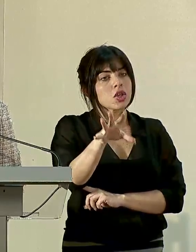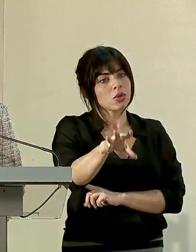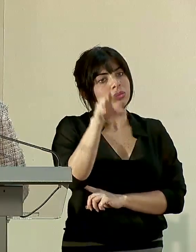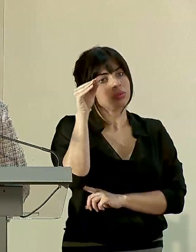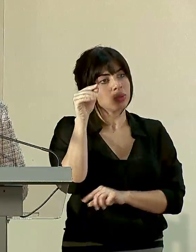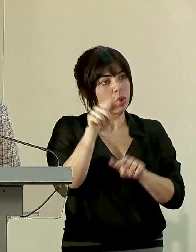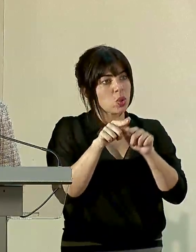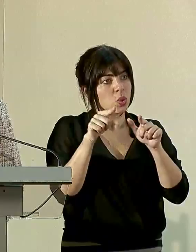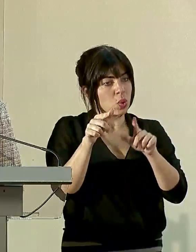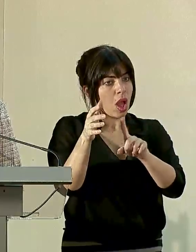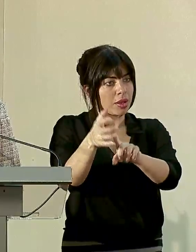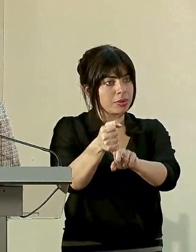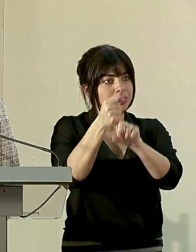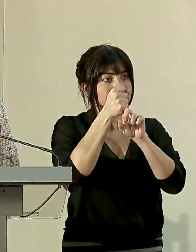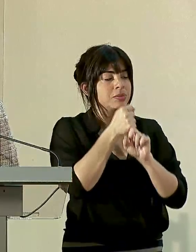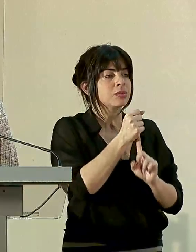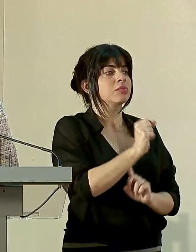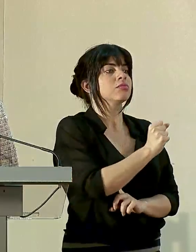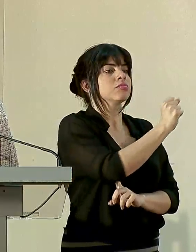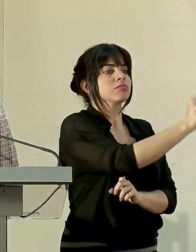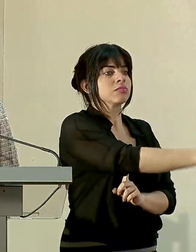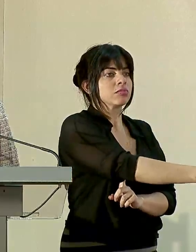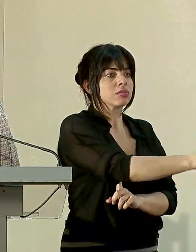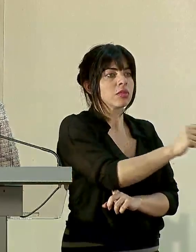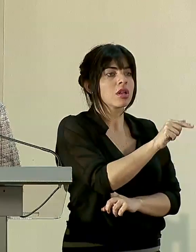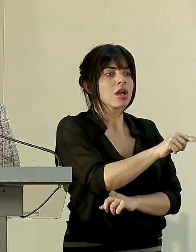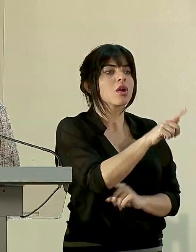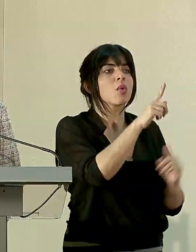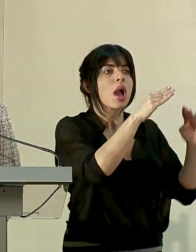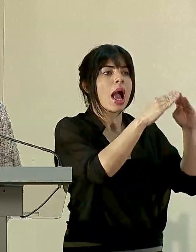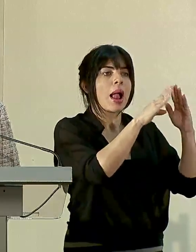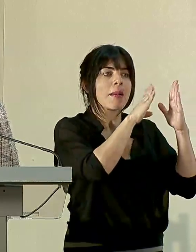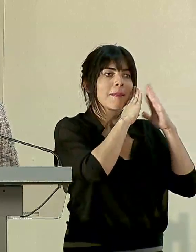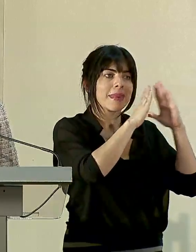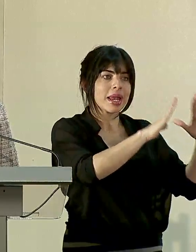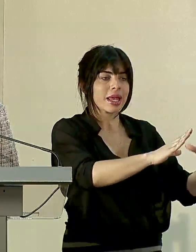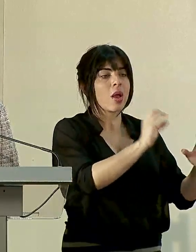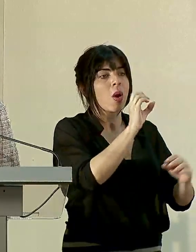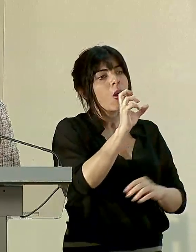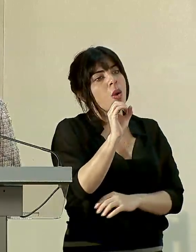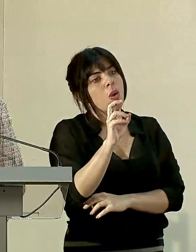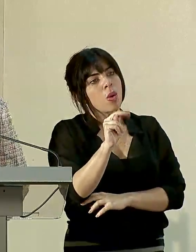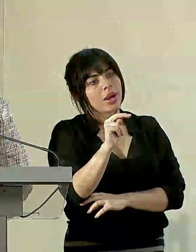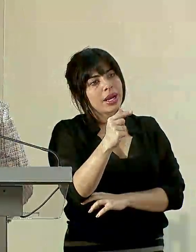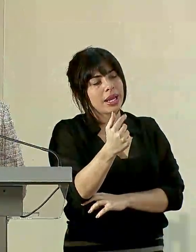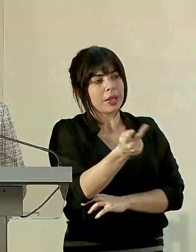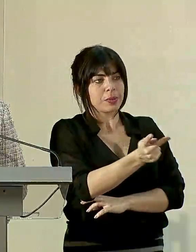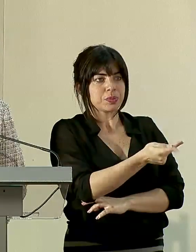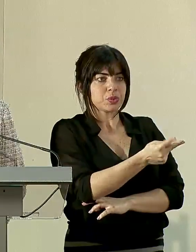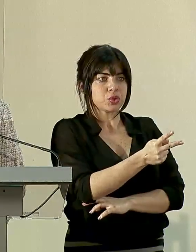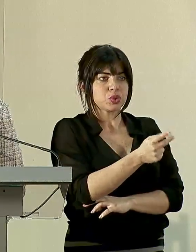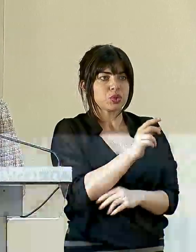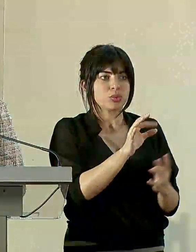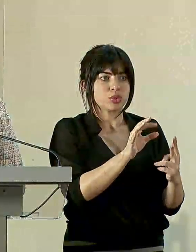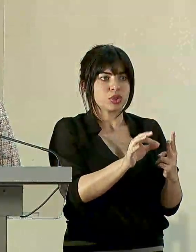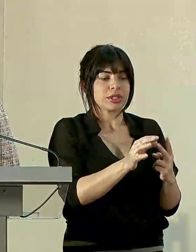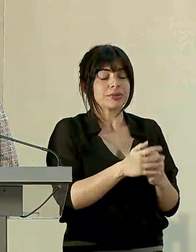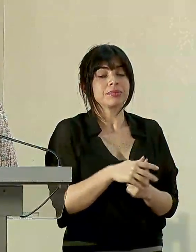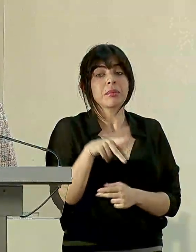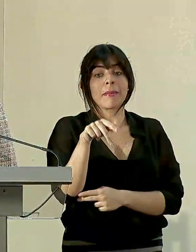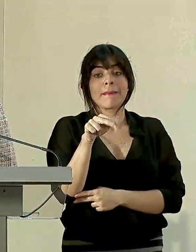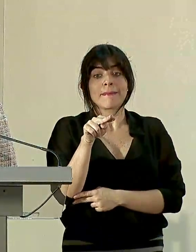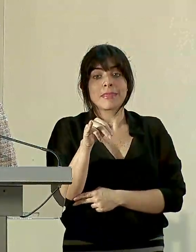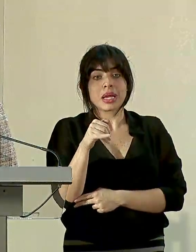ese lugar donde está y se trasladaría inmediatamente a un albergue o a una ONG. El Patronato Nacional de la